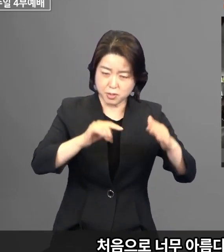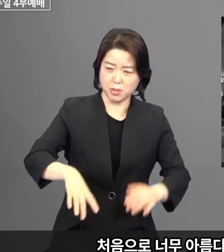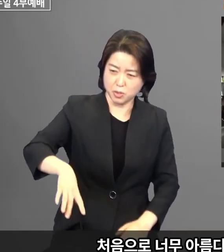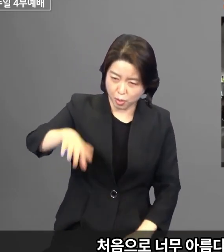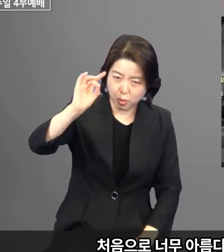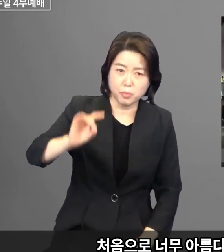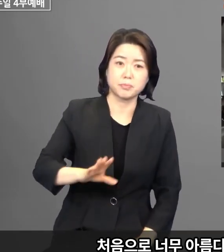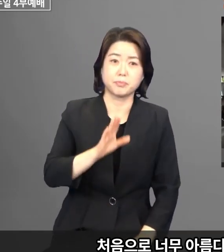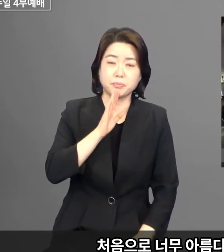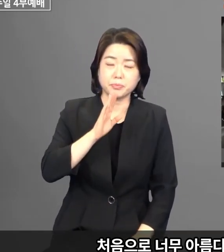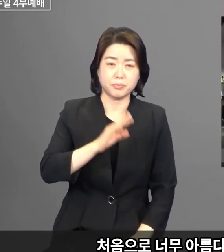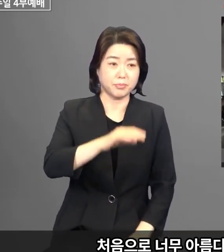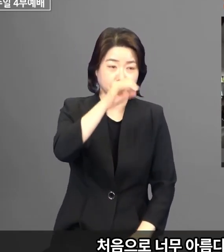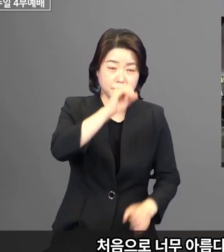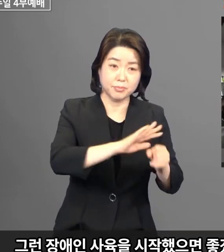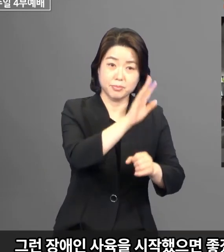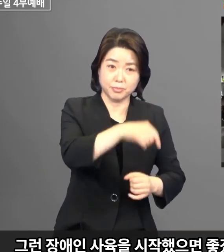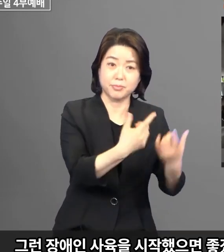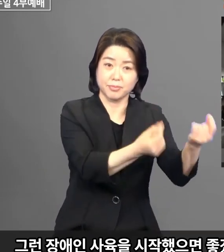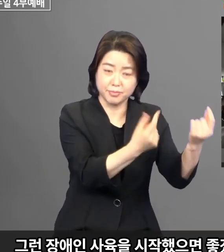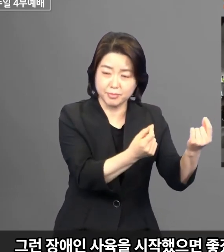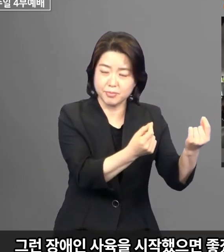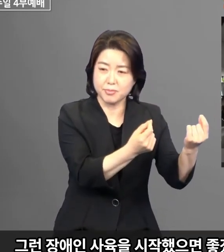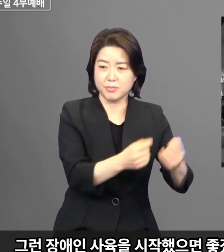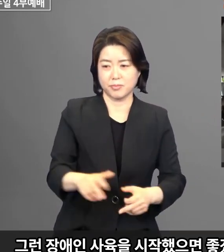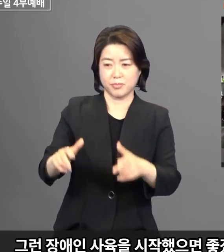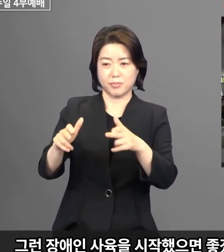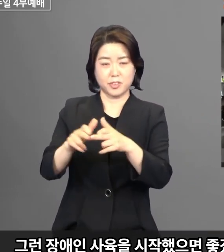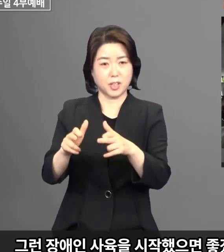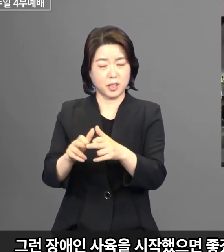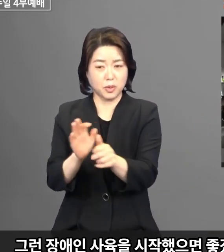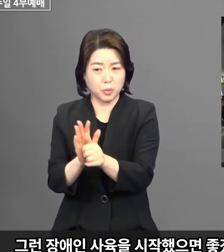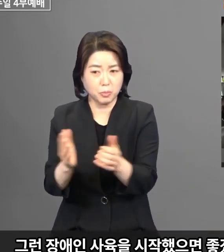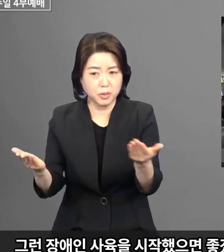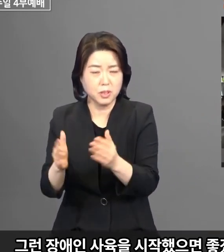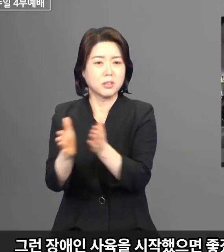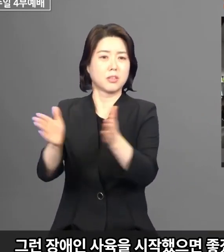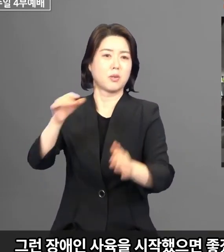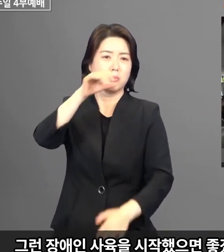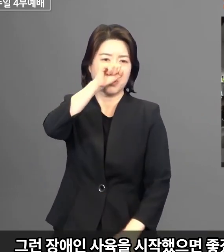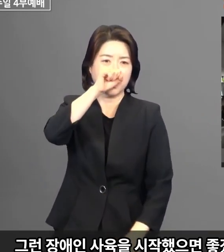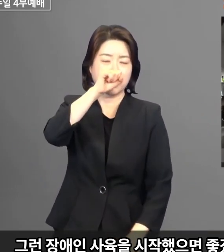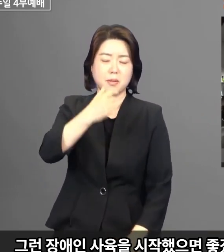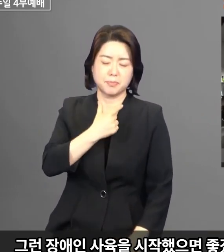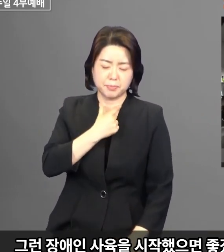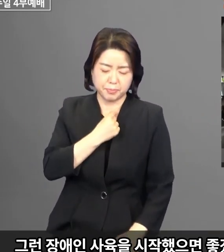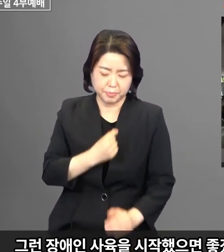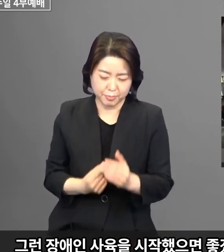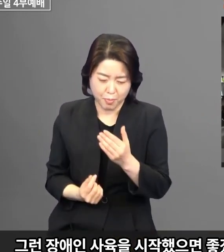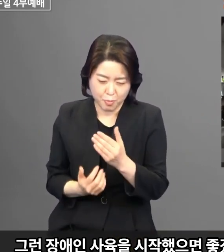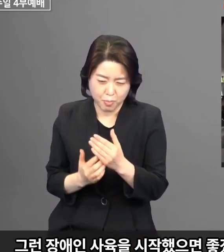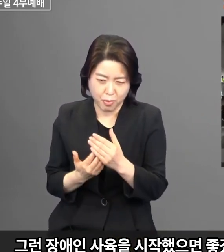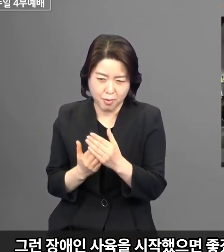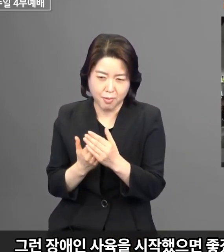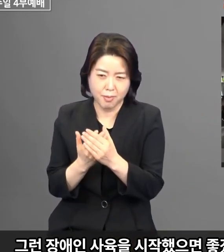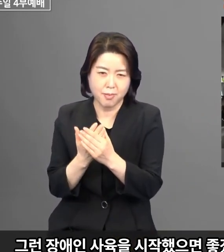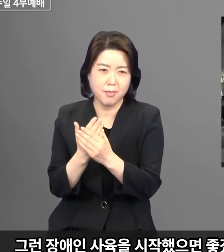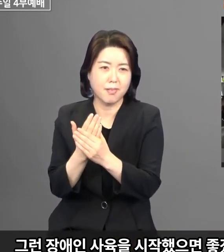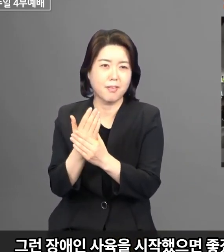너무 아름다운 선한 사랑부와 같은 그런 장애인 사역을 시작했으면 좋겠다라는 바람이 솔솔